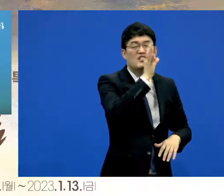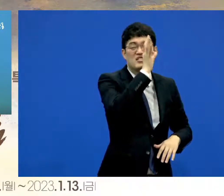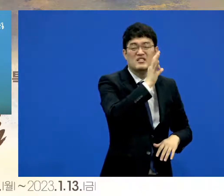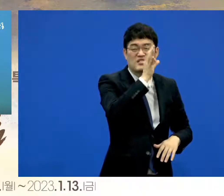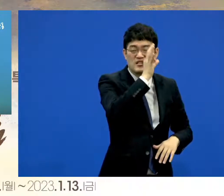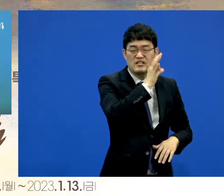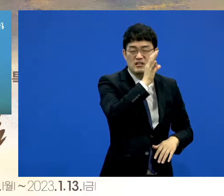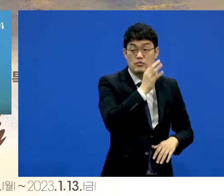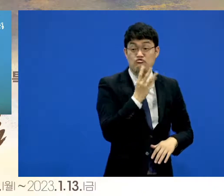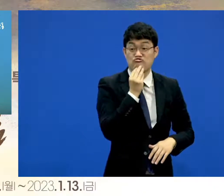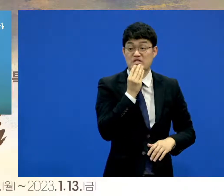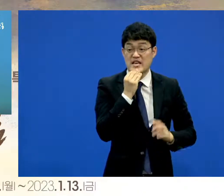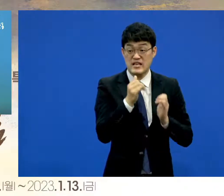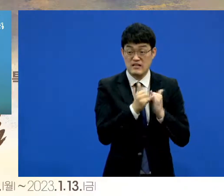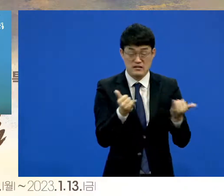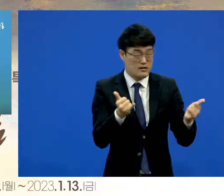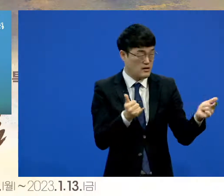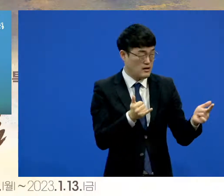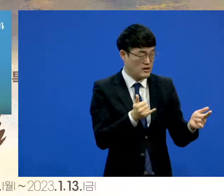불경서로